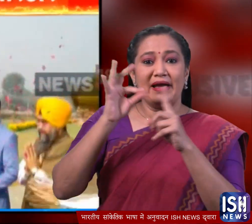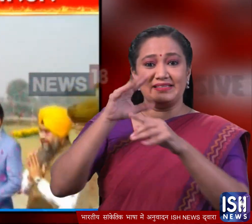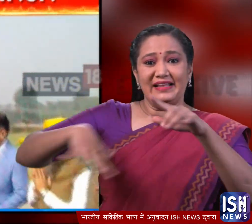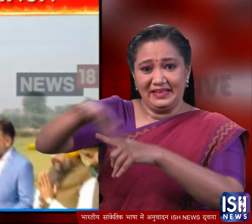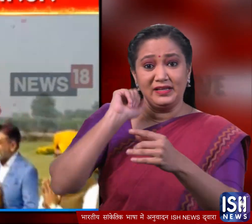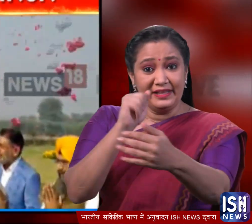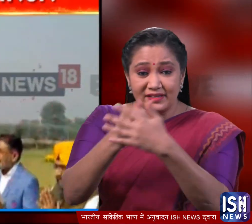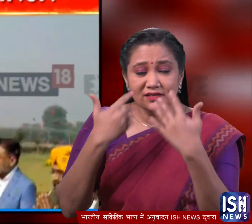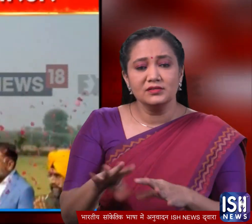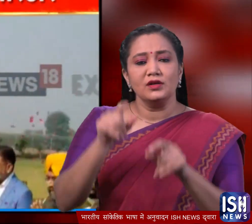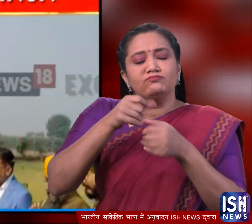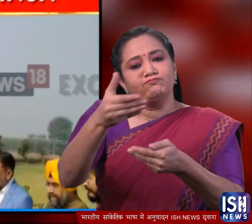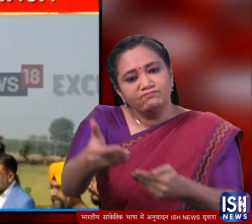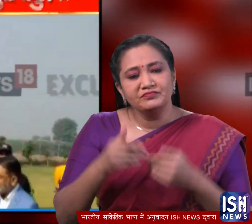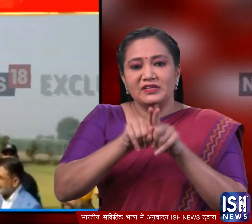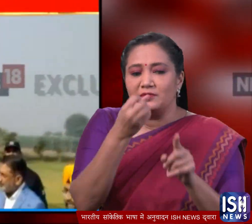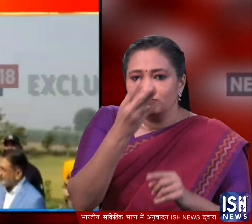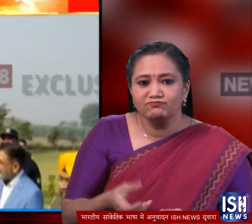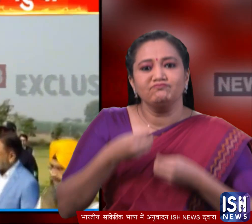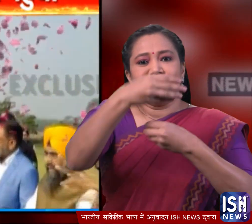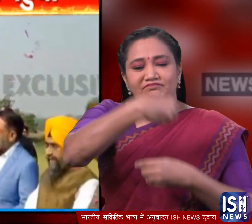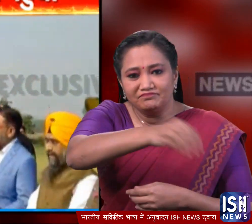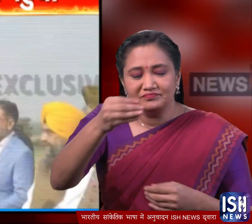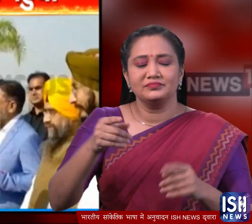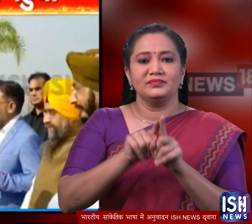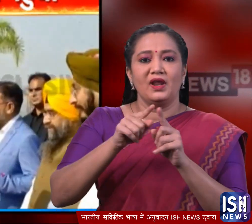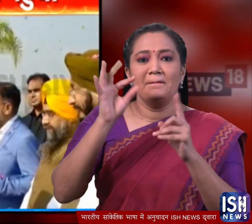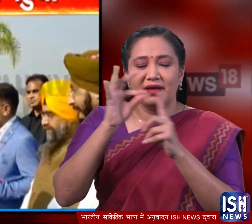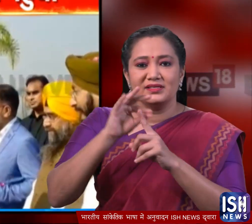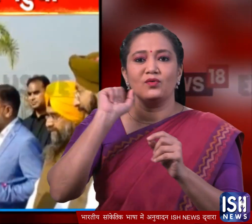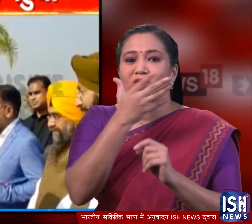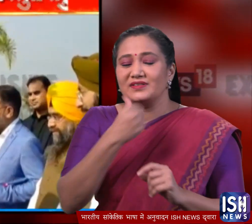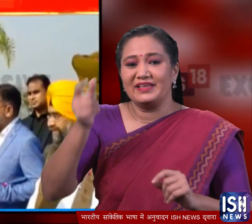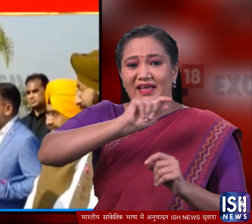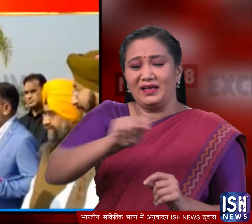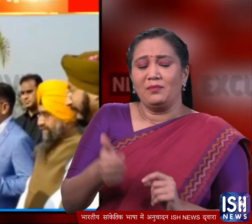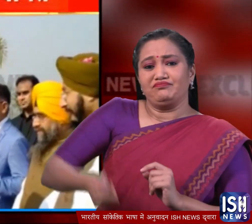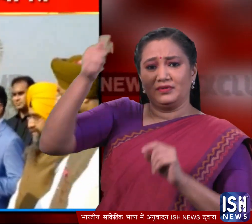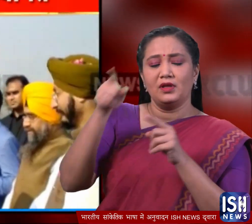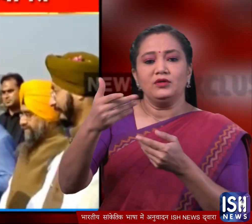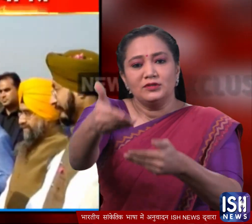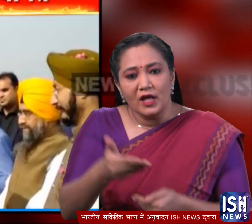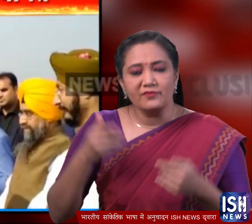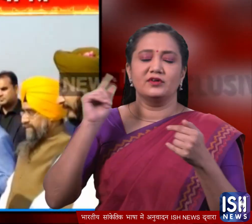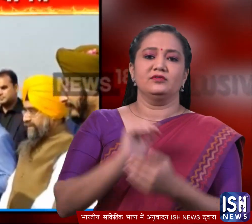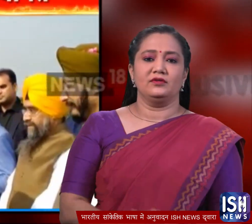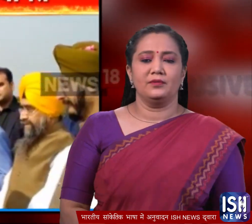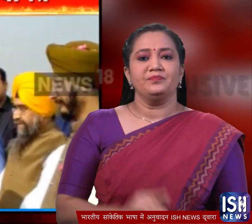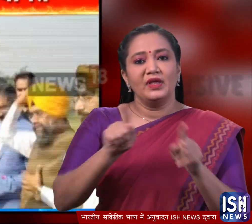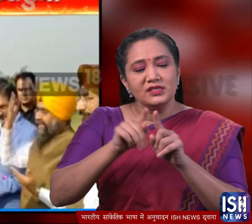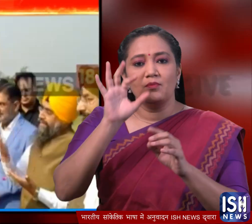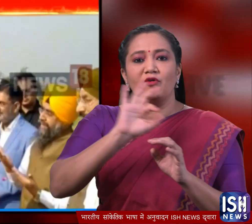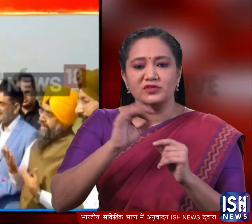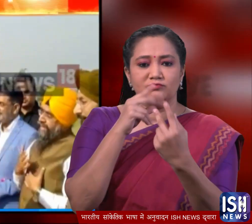के पाकिस्तान वाले हिस्से में पहुंचे, उनका स्वागत फूल बरसाकर शुरू हो गया। पाकिस्तान सिख गुरुद्वारा प्रबंधक कमेटी के लोग उनकी अगवानी करने